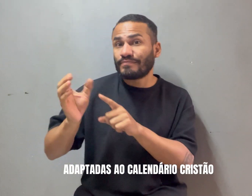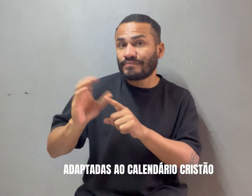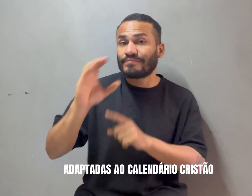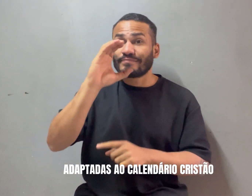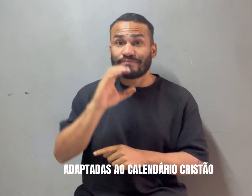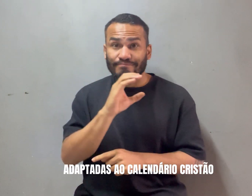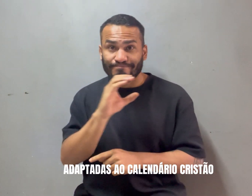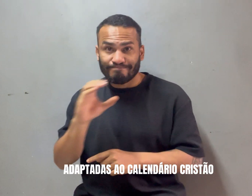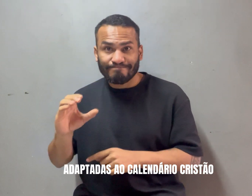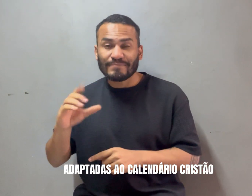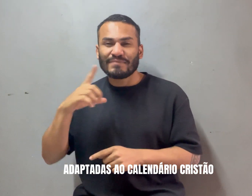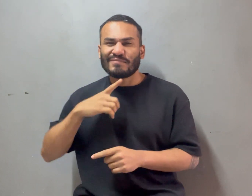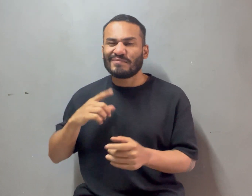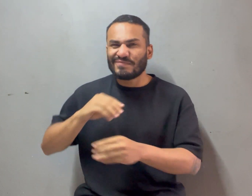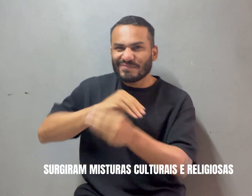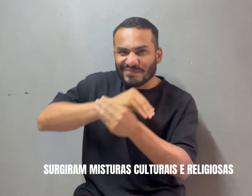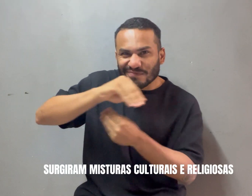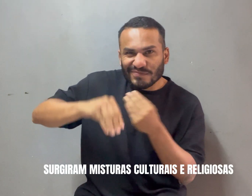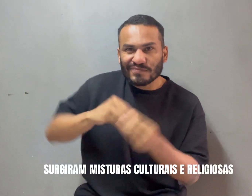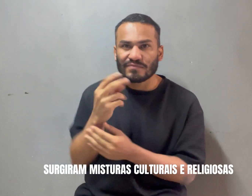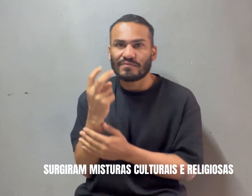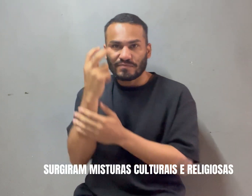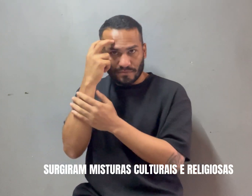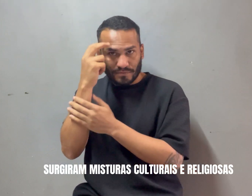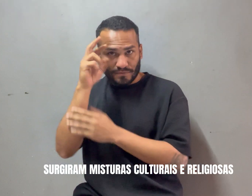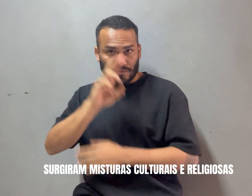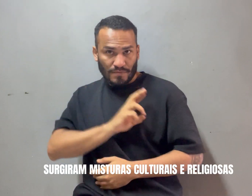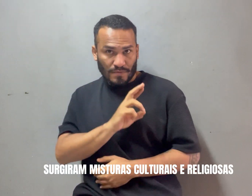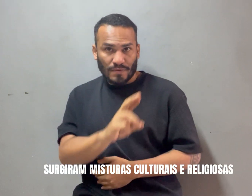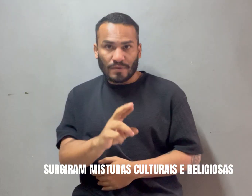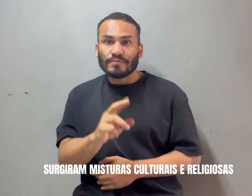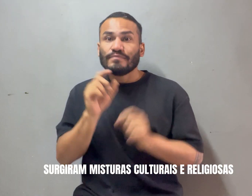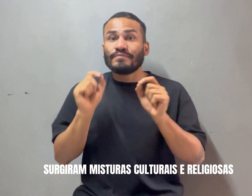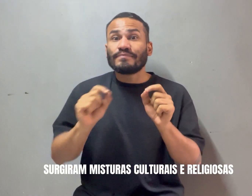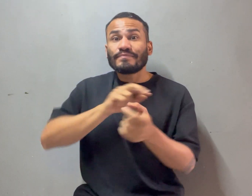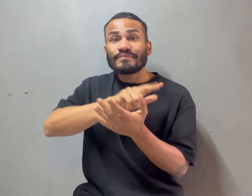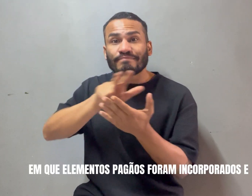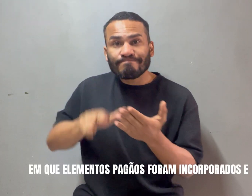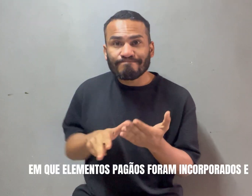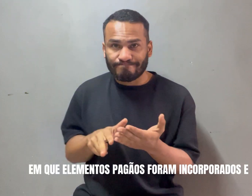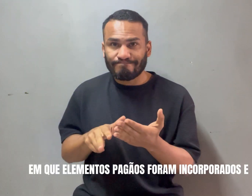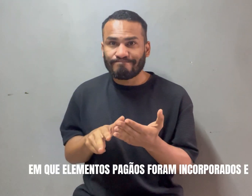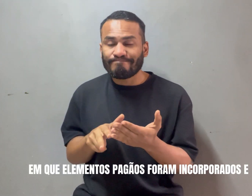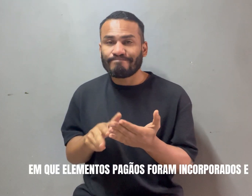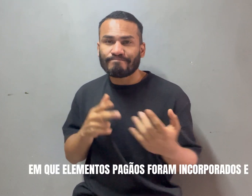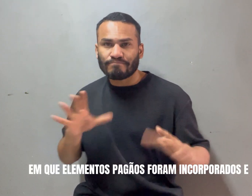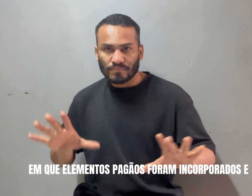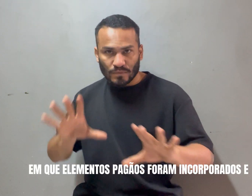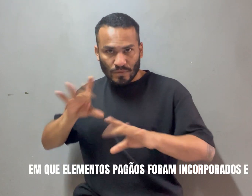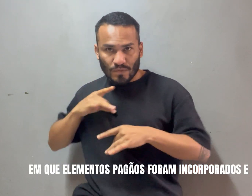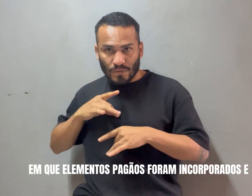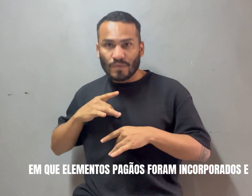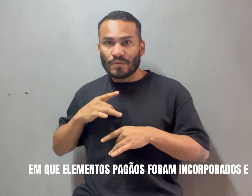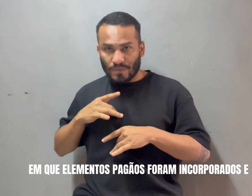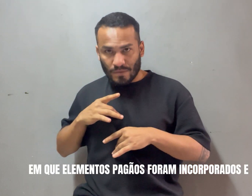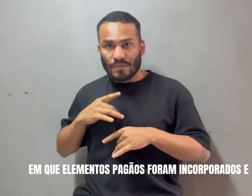ao calendário cristão, surgiram misturas culturais e religiosas em que elementos pagãos foram incorporados